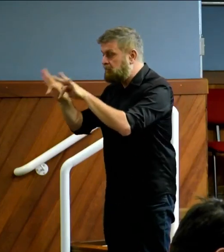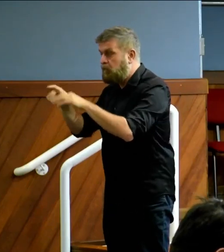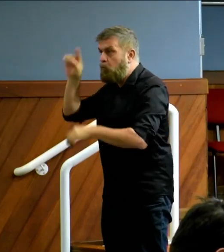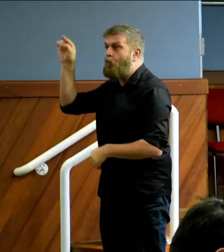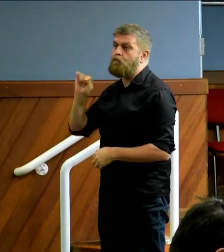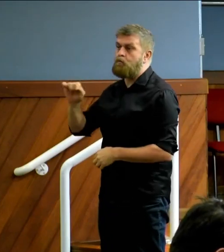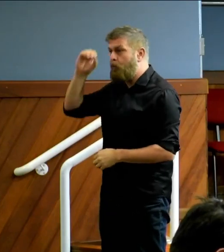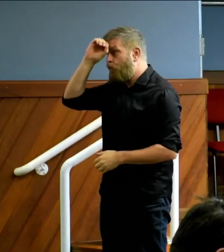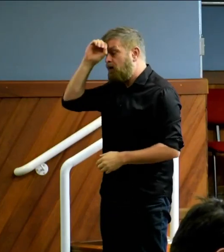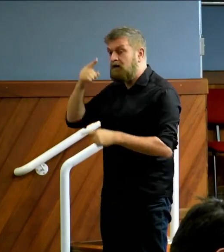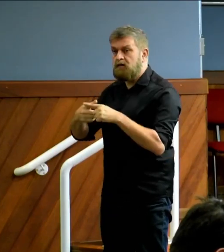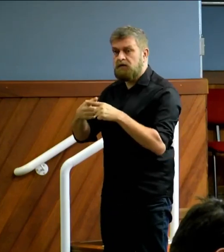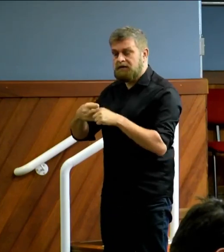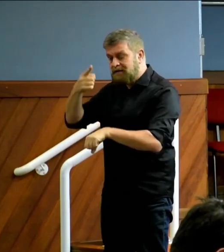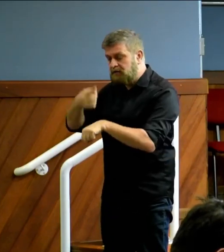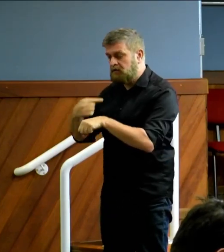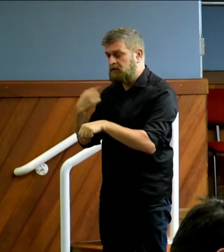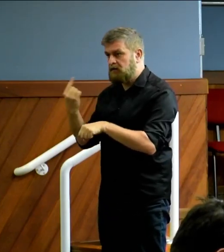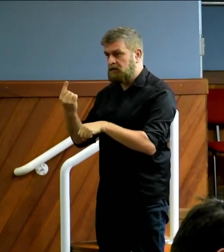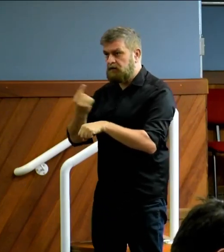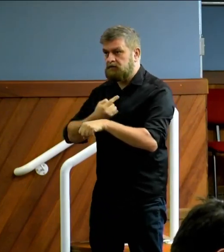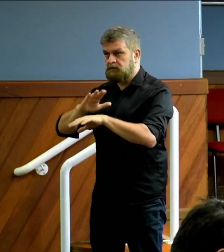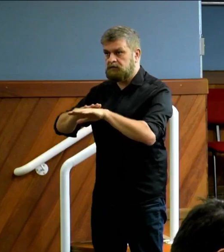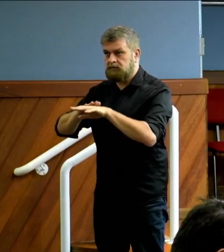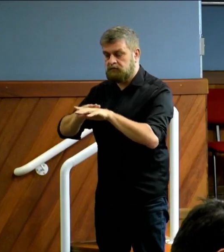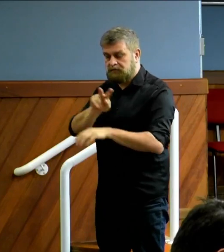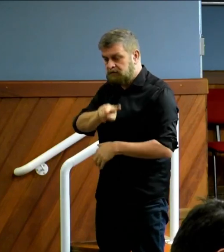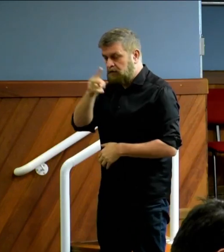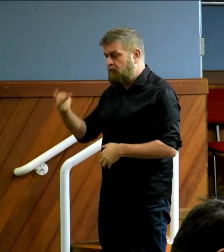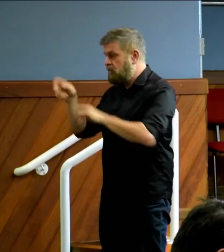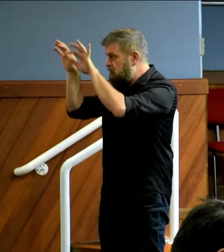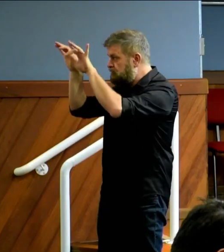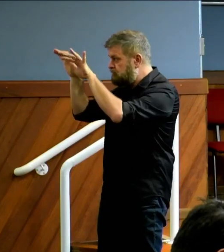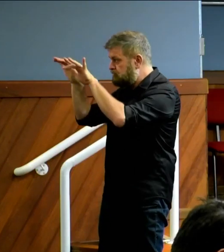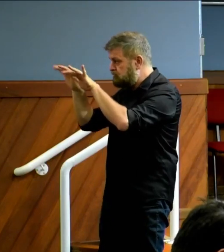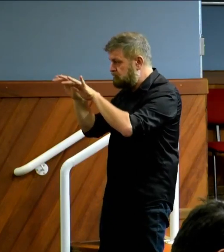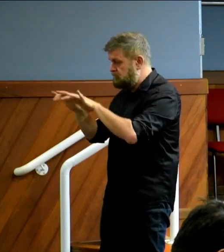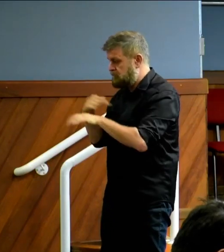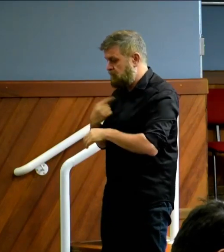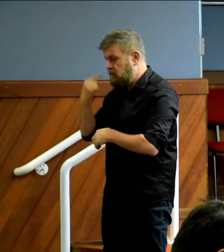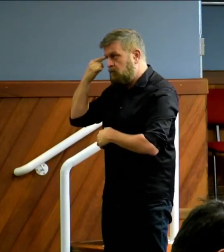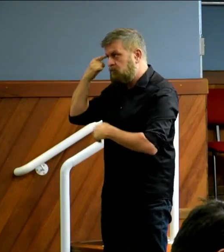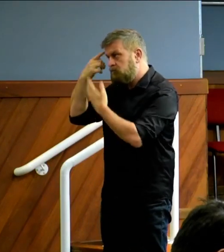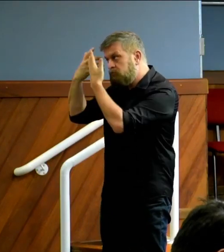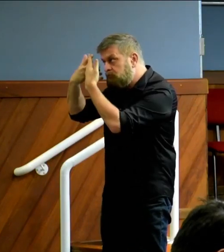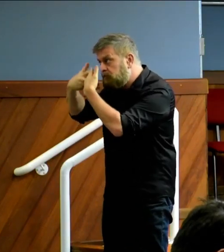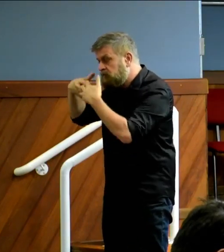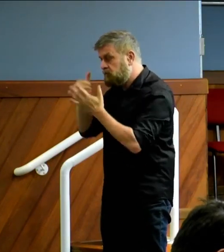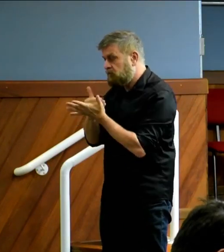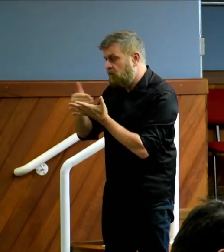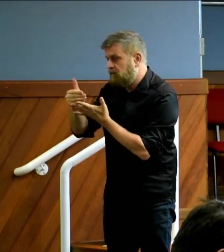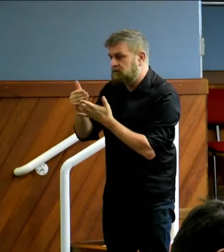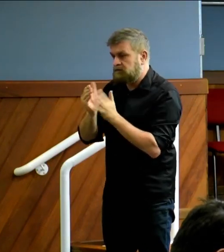final, porque eu acho que a partir do momento em que a gente faz um salto para o digital, né, quando a gente pensa, né, que vamos iniciar